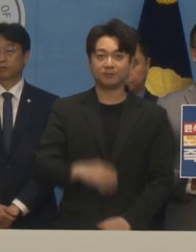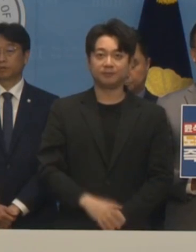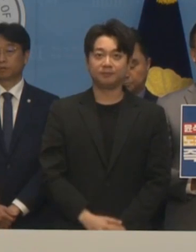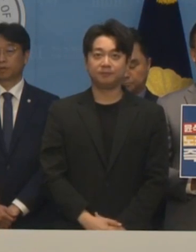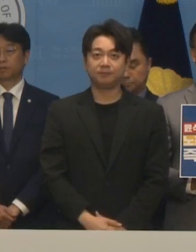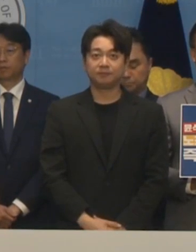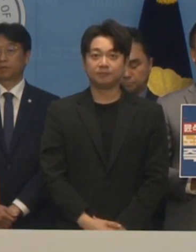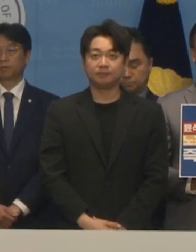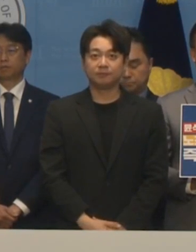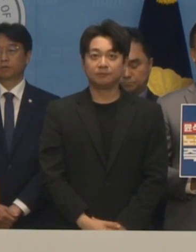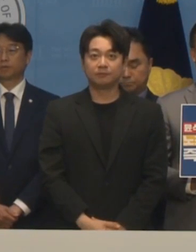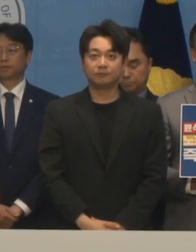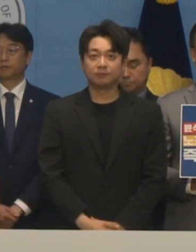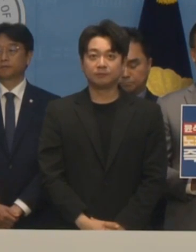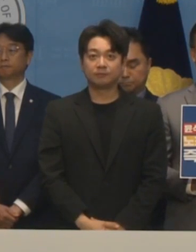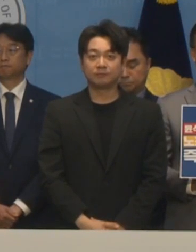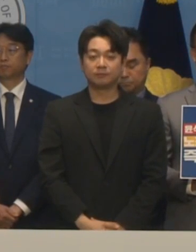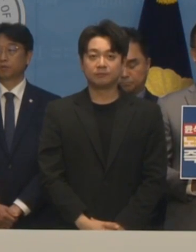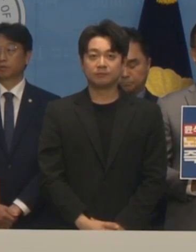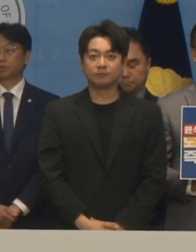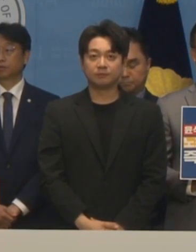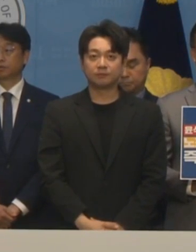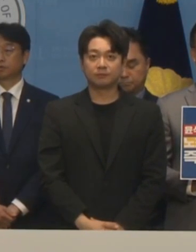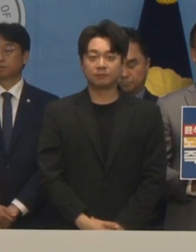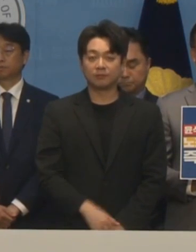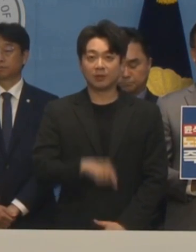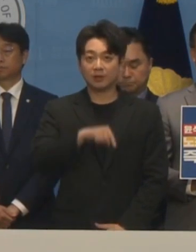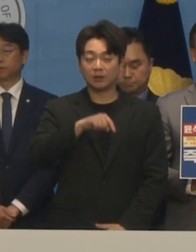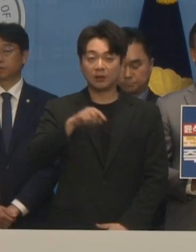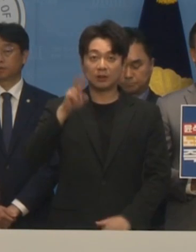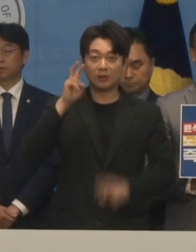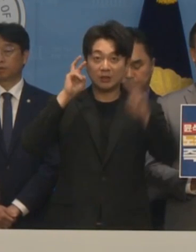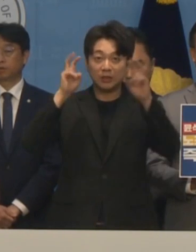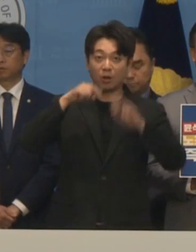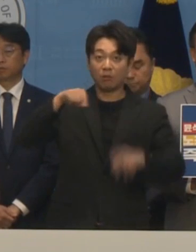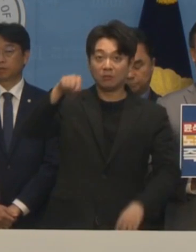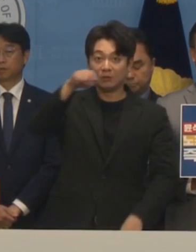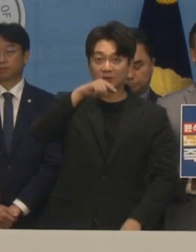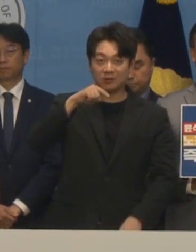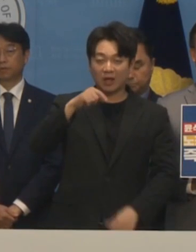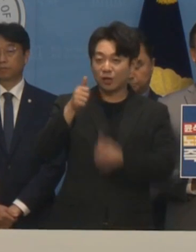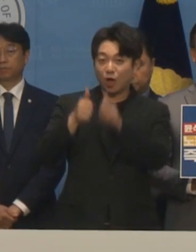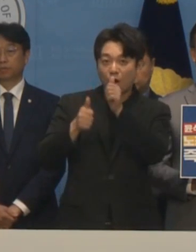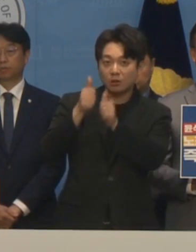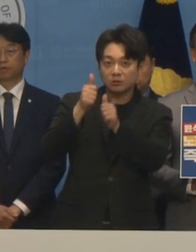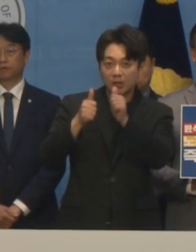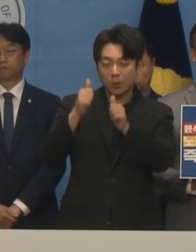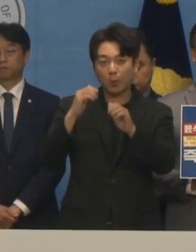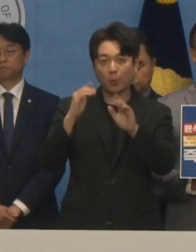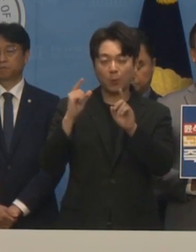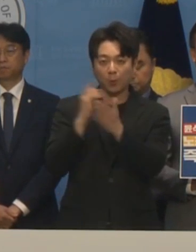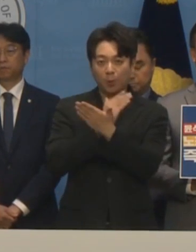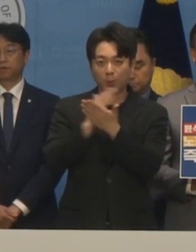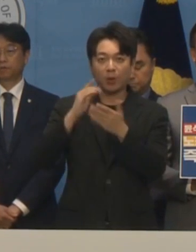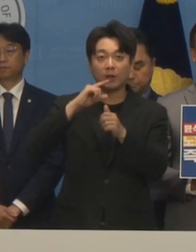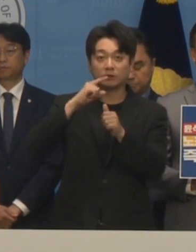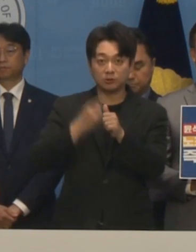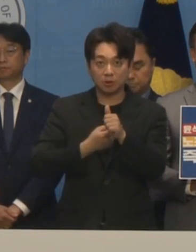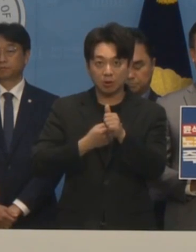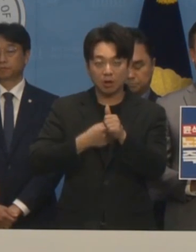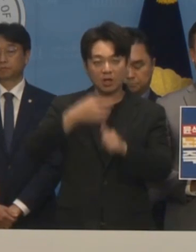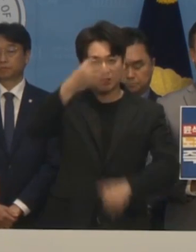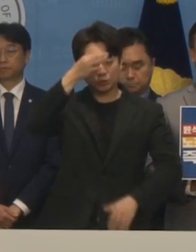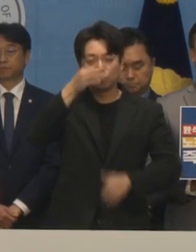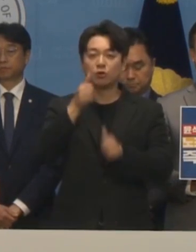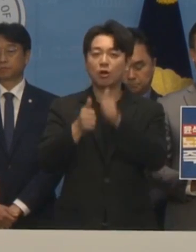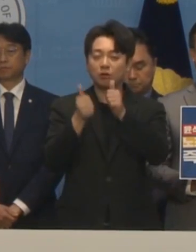저임금과 질 낮은 일자리로 연명해왔던 이른바 좀비 기업들의 상대적 경쟁력을 떨어뜨림으로써 시장의 기술 혁신을 촉진하고